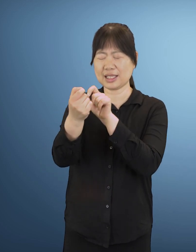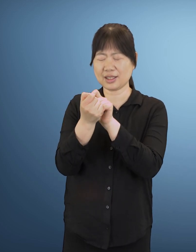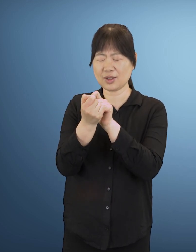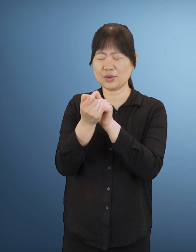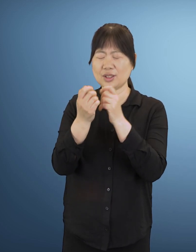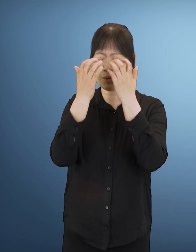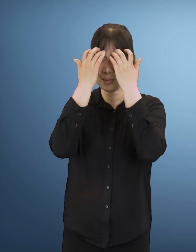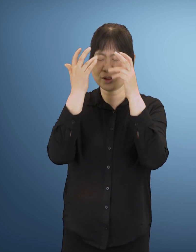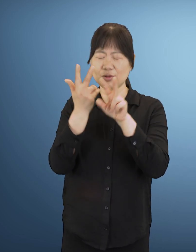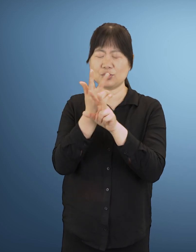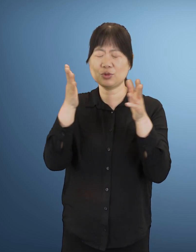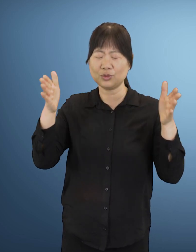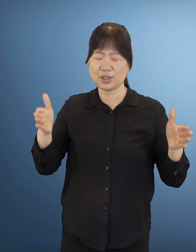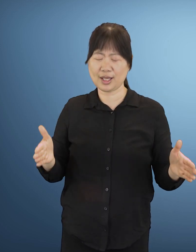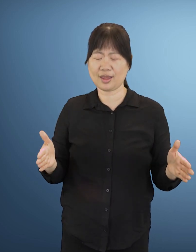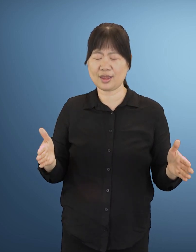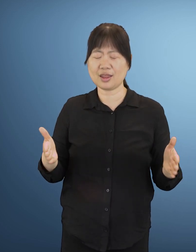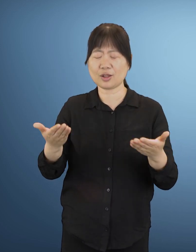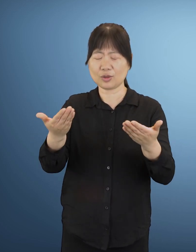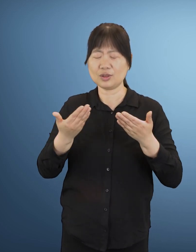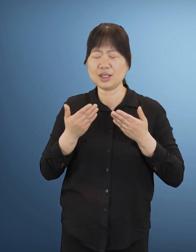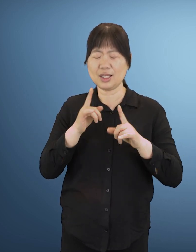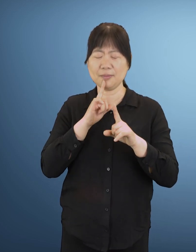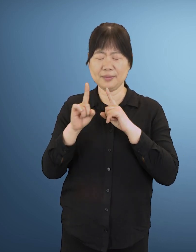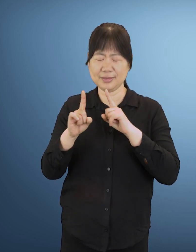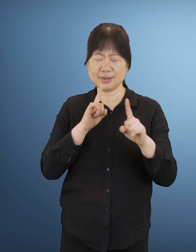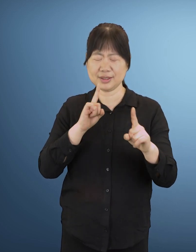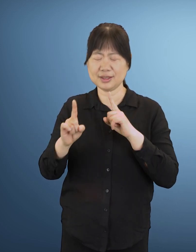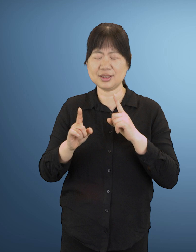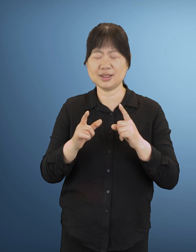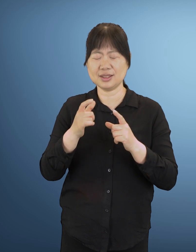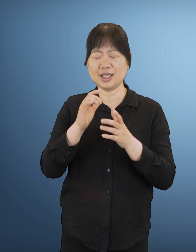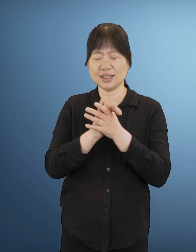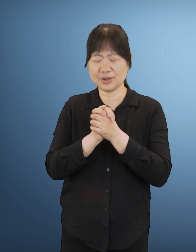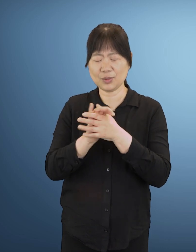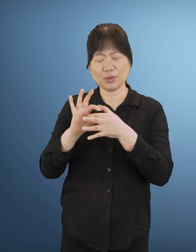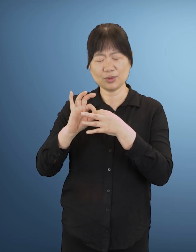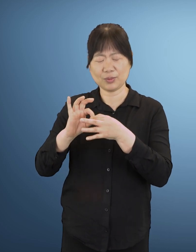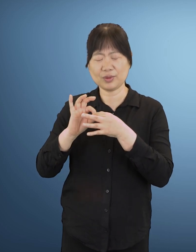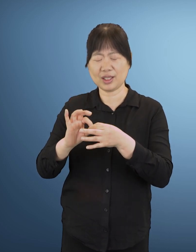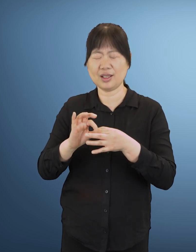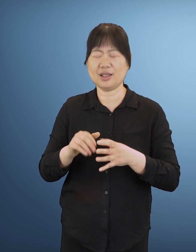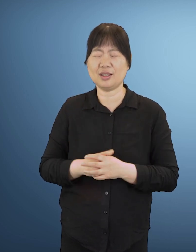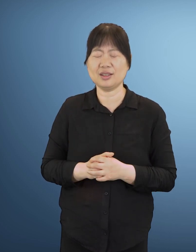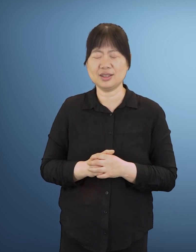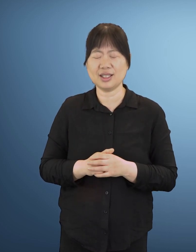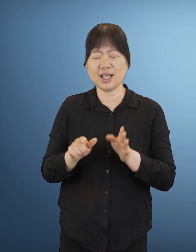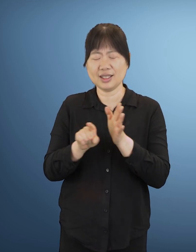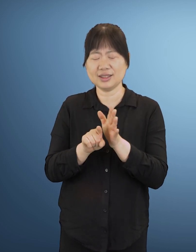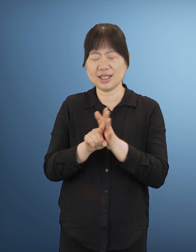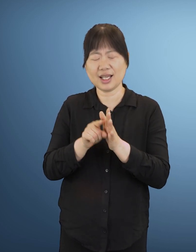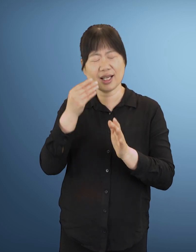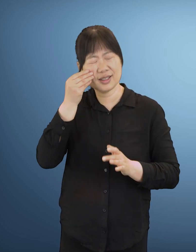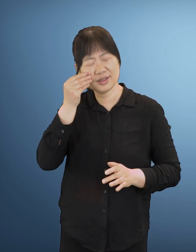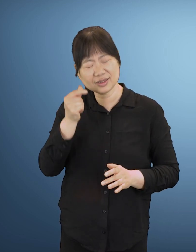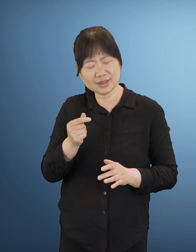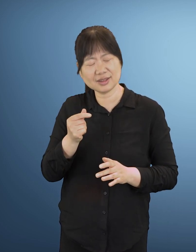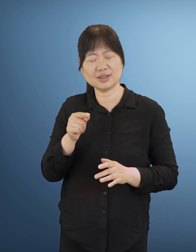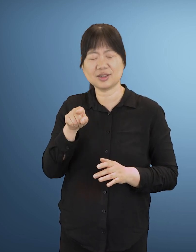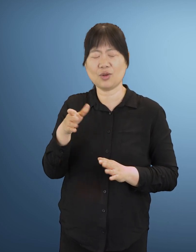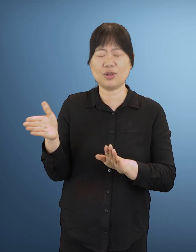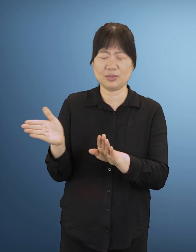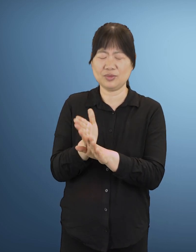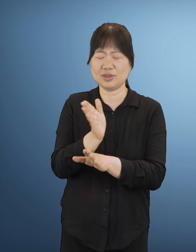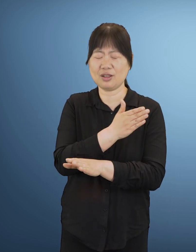다가오는 고난주간 한 주간 동안에 주시는 말씀 기도를 통해서 신앙의 익숙한